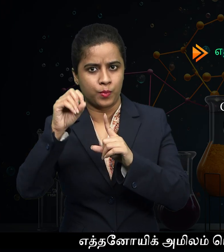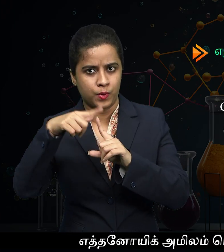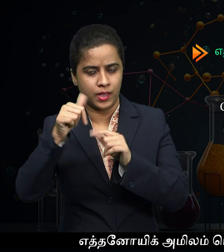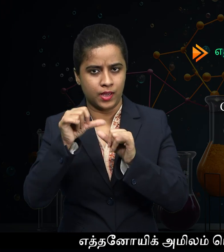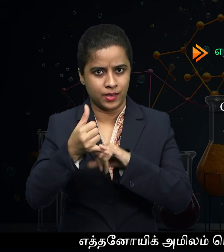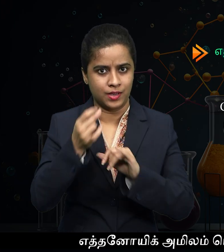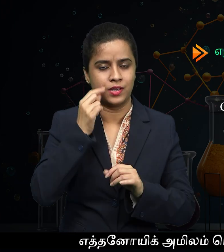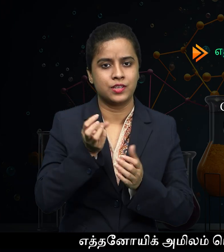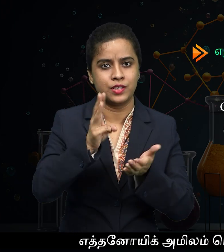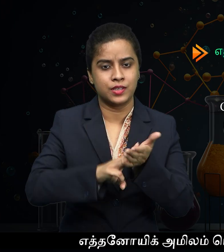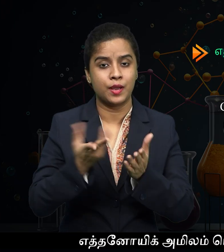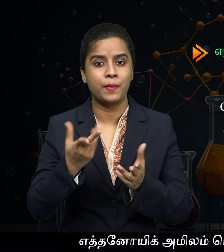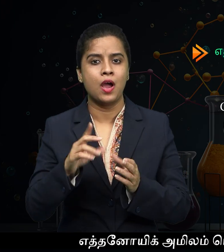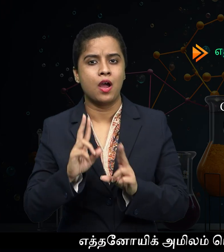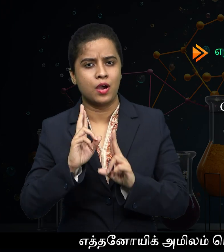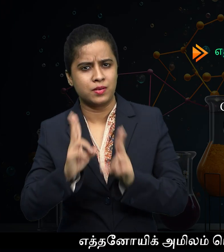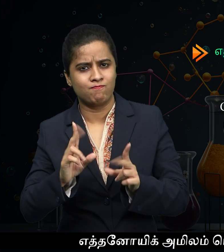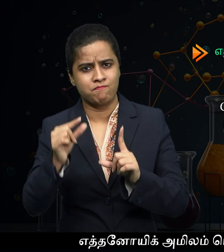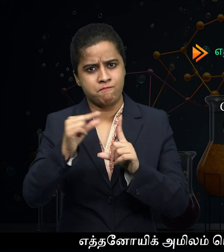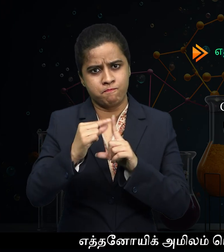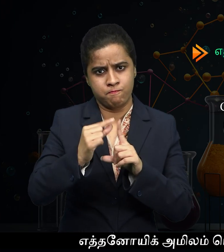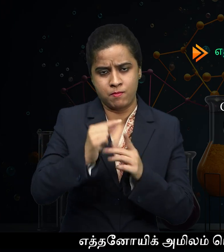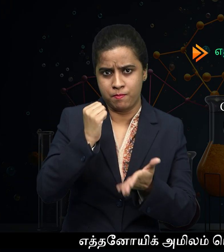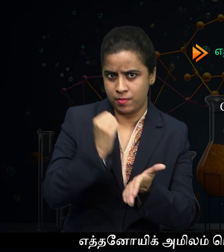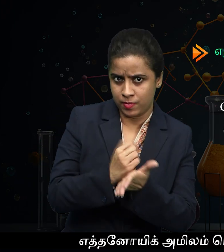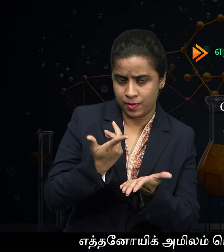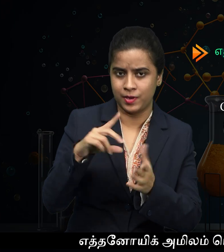எத்தனோயிக் அமிலம் பெரிய அளவில் தயாரிக்கப்படுகிறது.